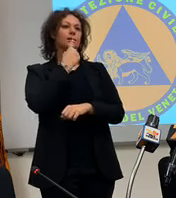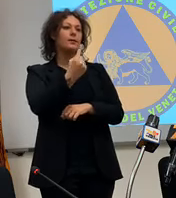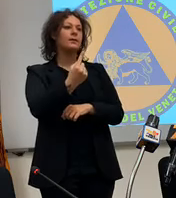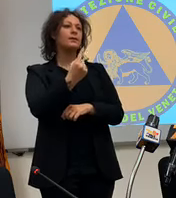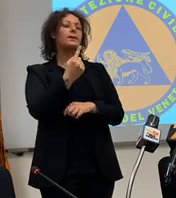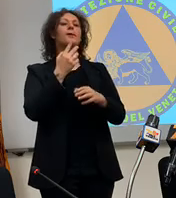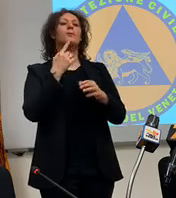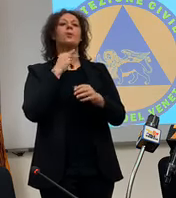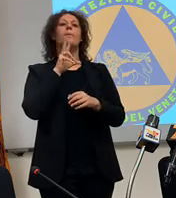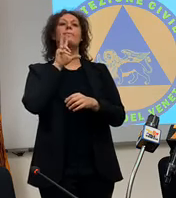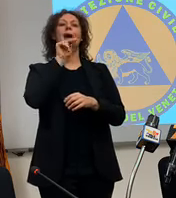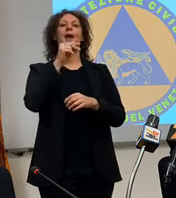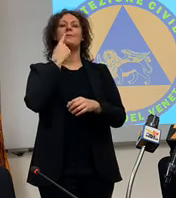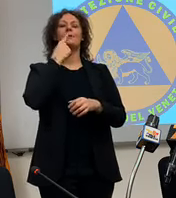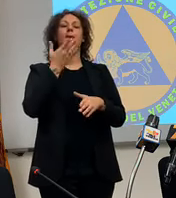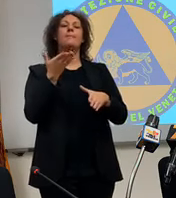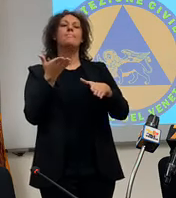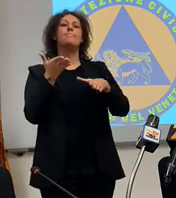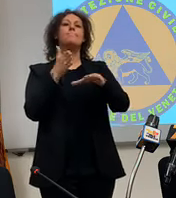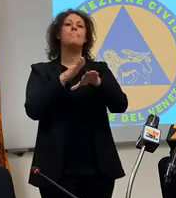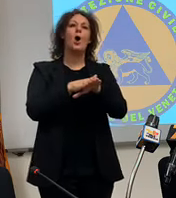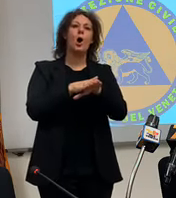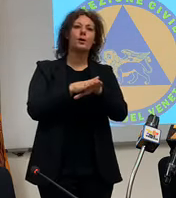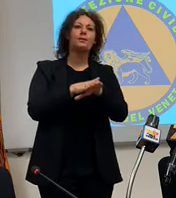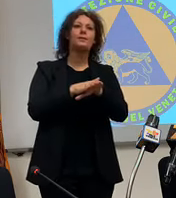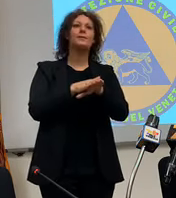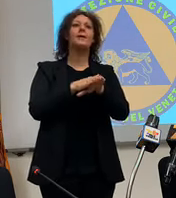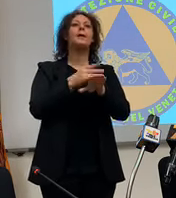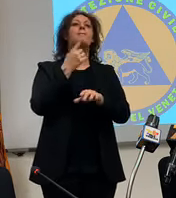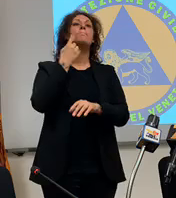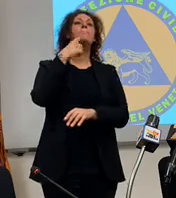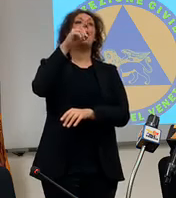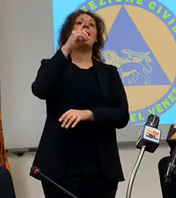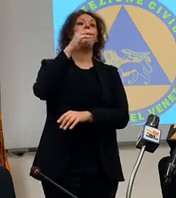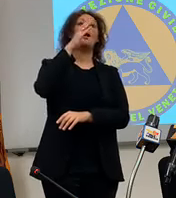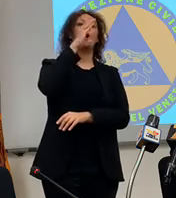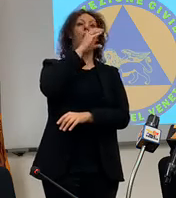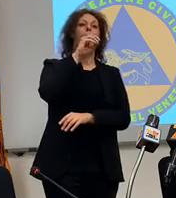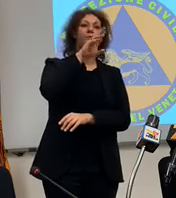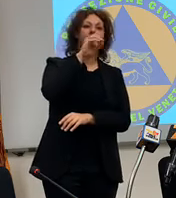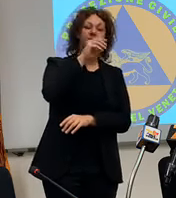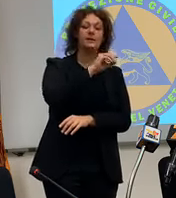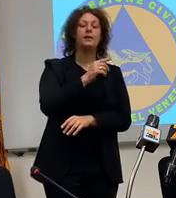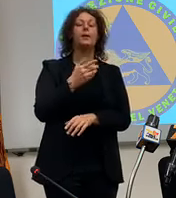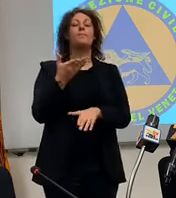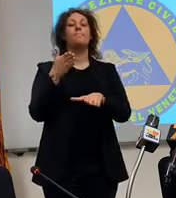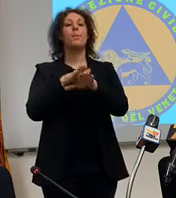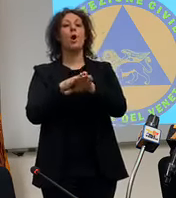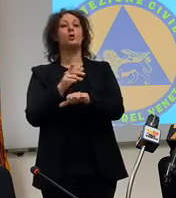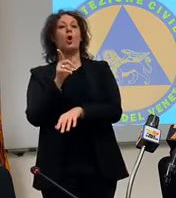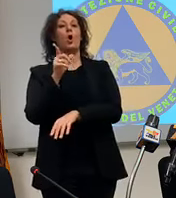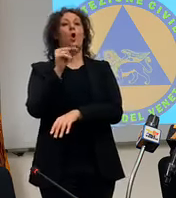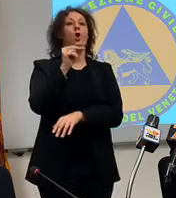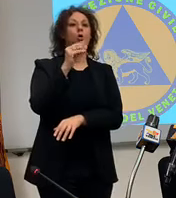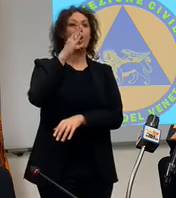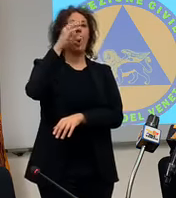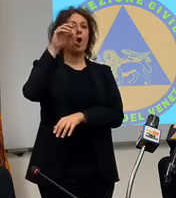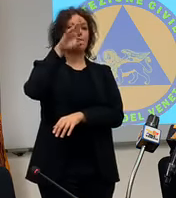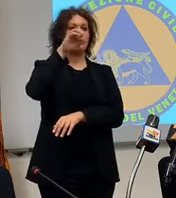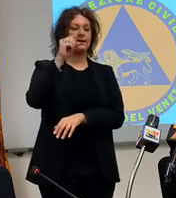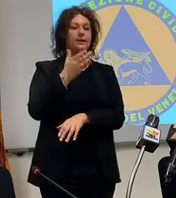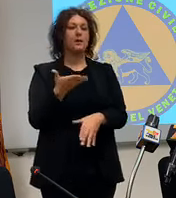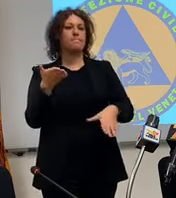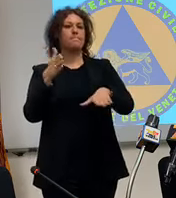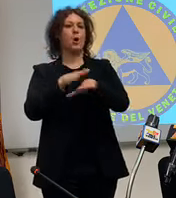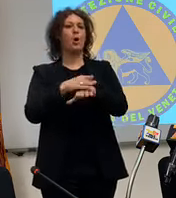quando parliamo di morte per covid con covid da covid alla luce del fatto che le stesse schede di morte come ci ha appena detto sono differenziate alcune lo indicano